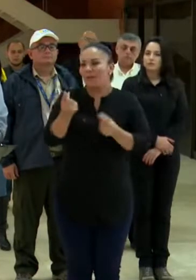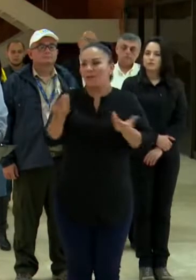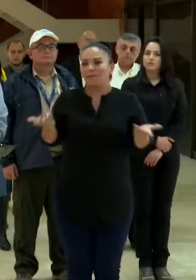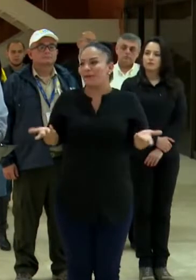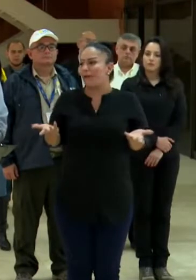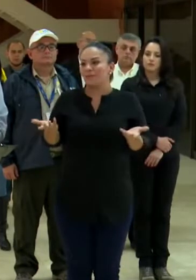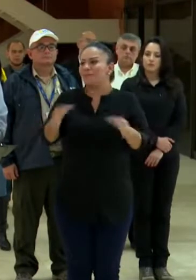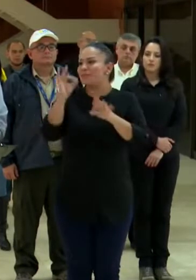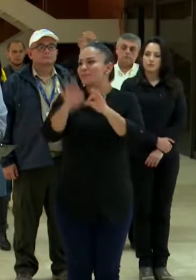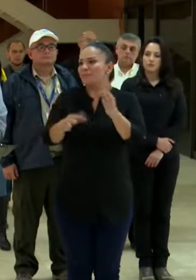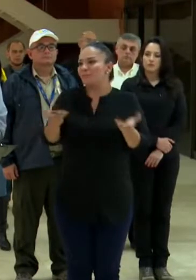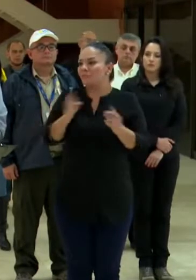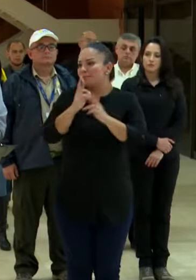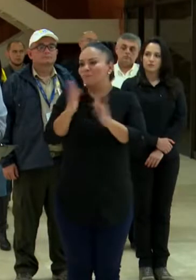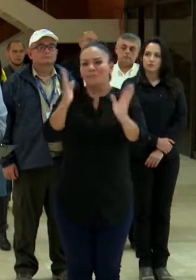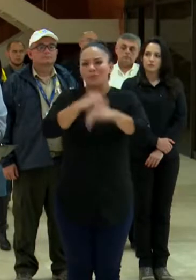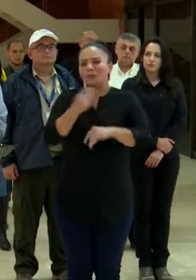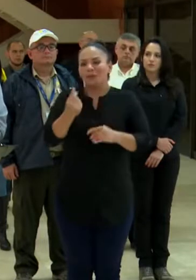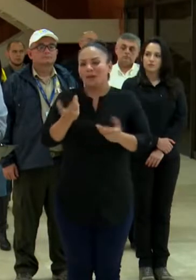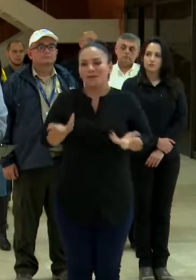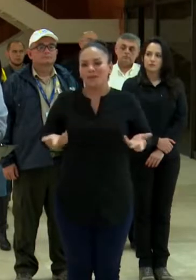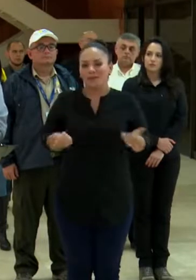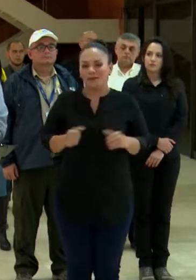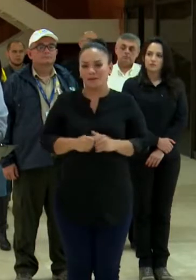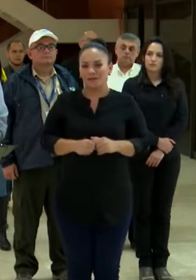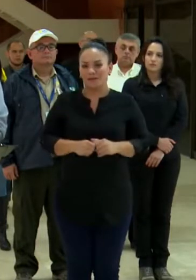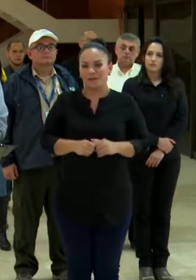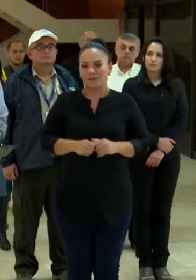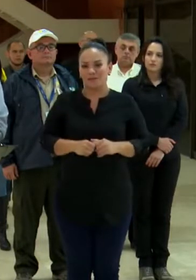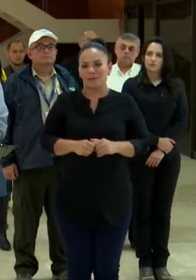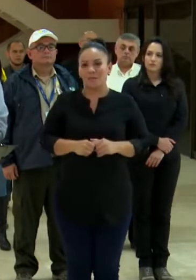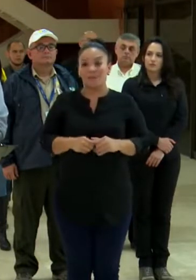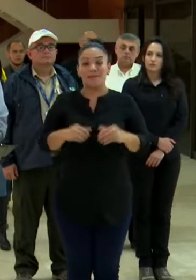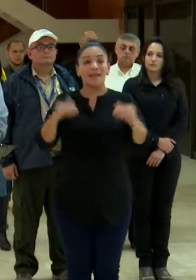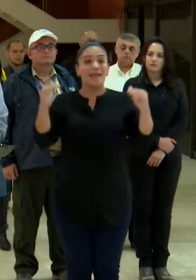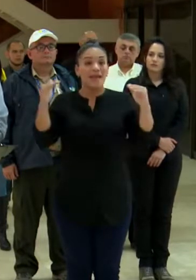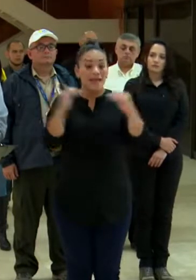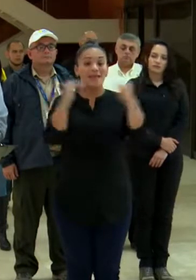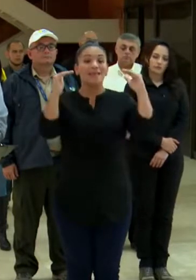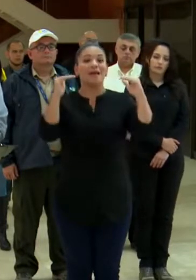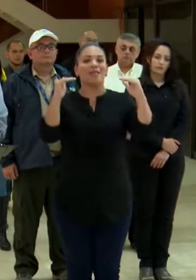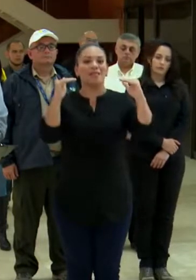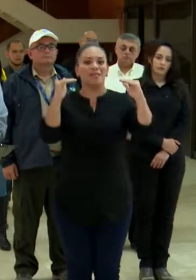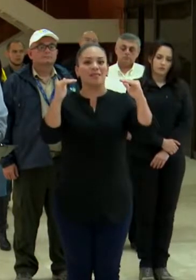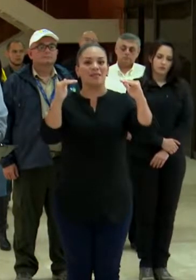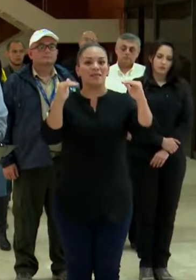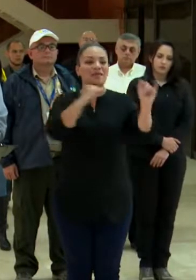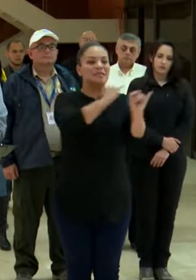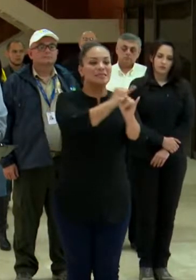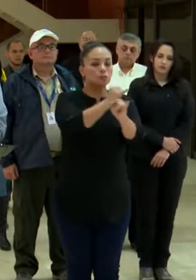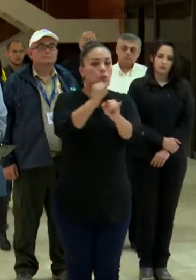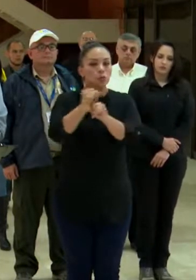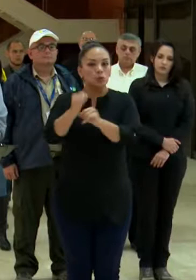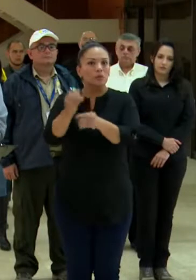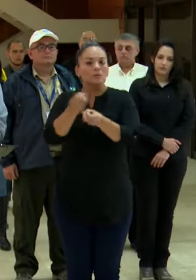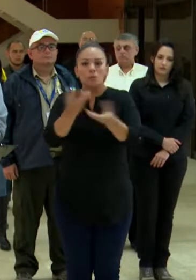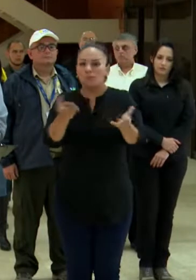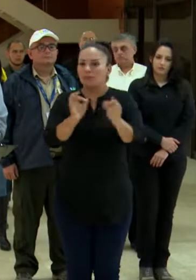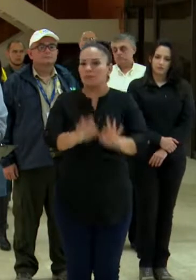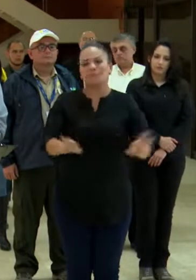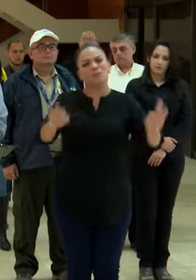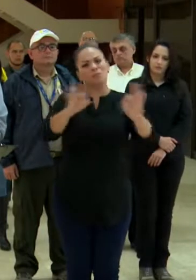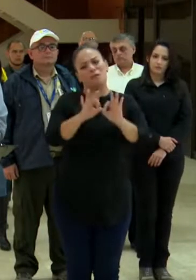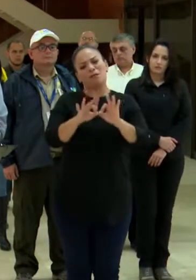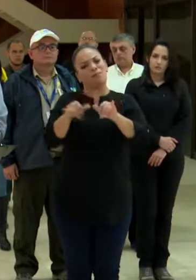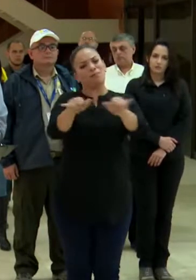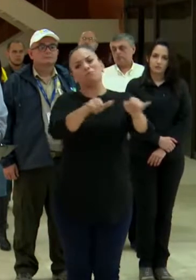Simplemente no hay plata. Y a mí me parece que la equidad entre las entidades públicas es